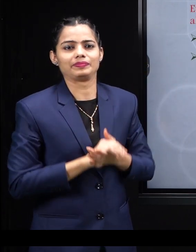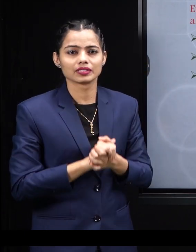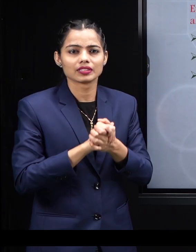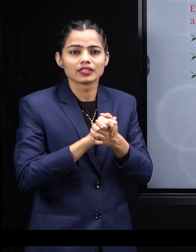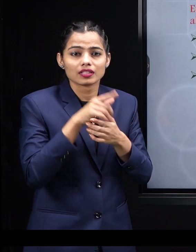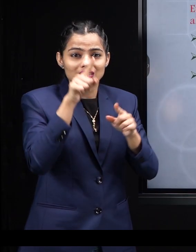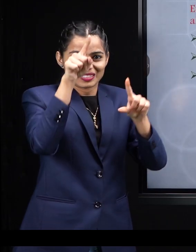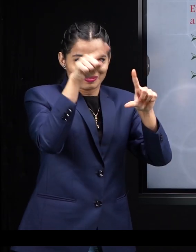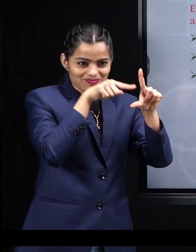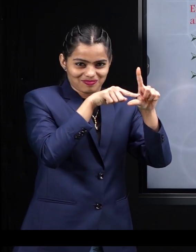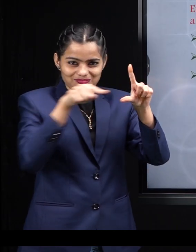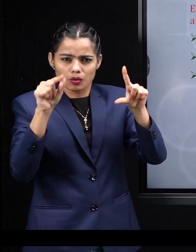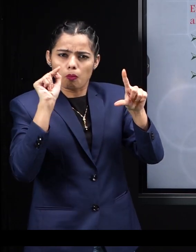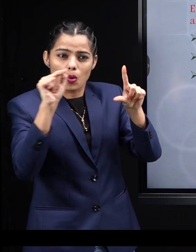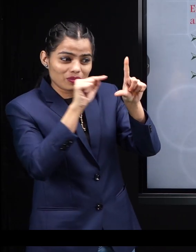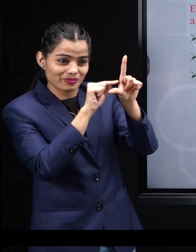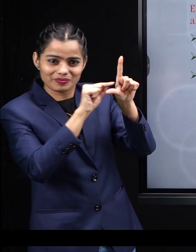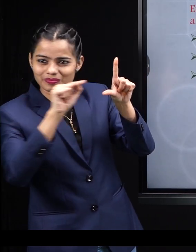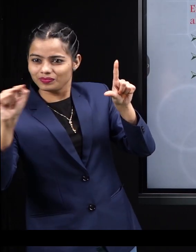ஒரு வரியின் முனைகள் புள்ளிகள்.